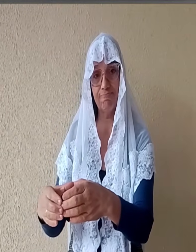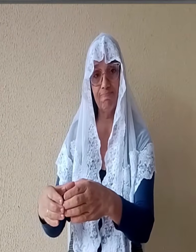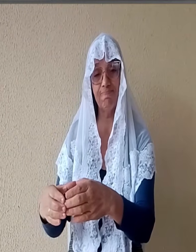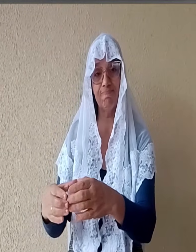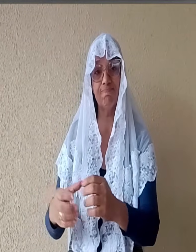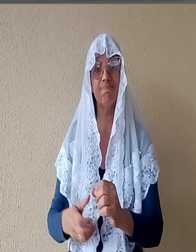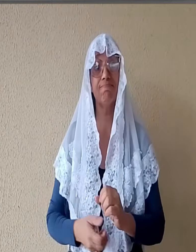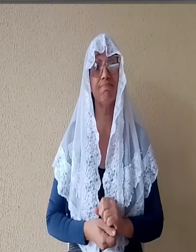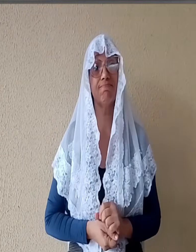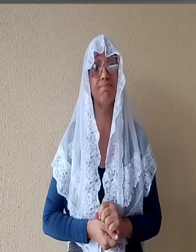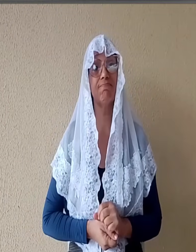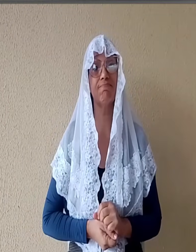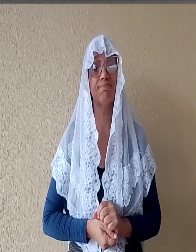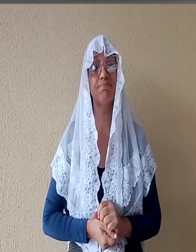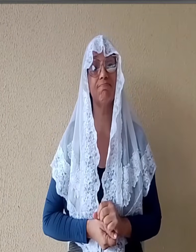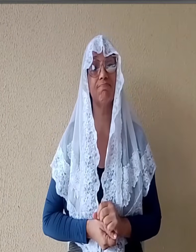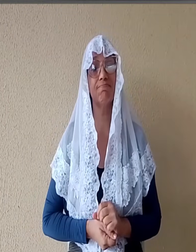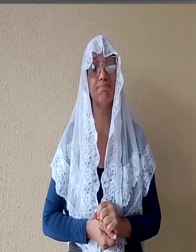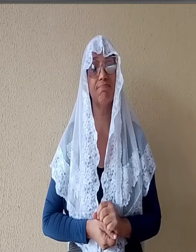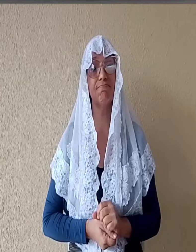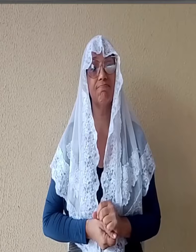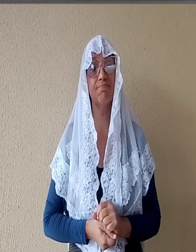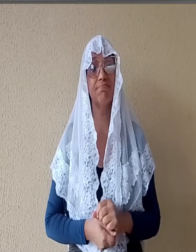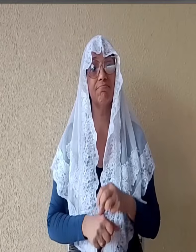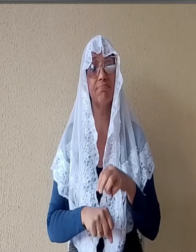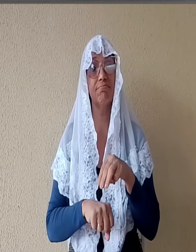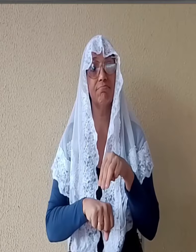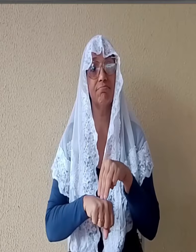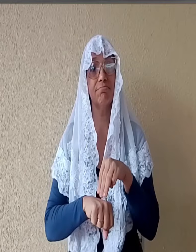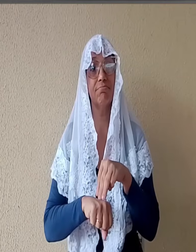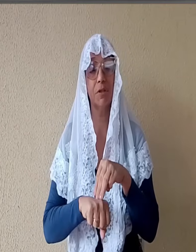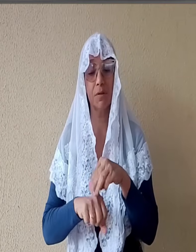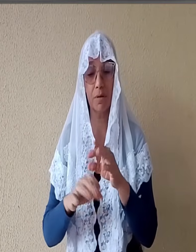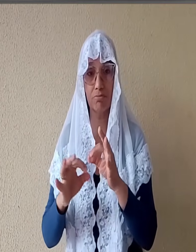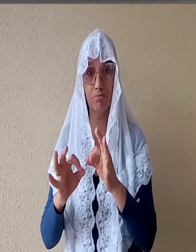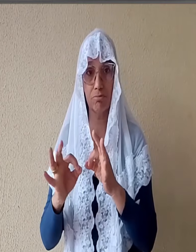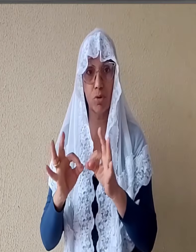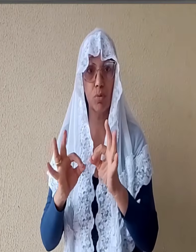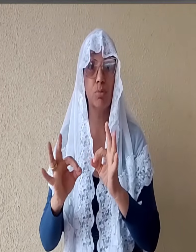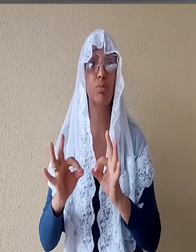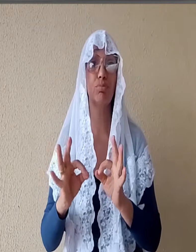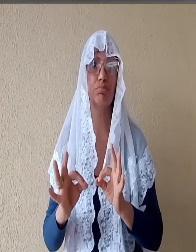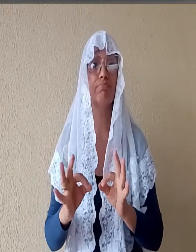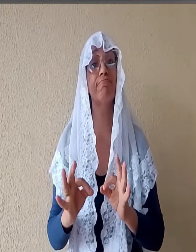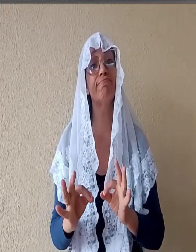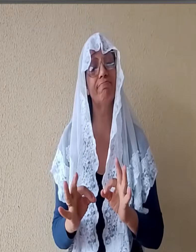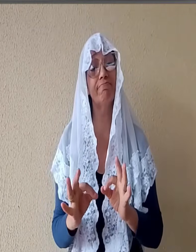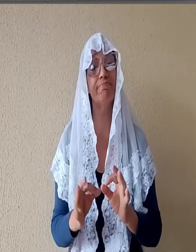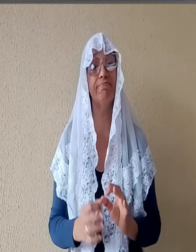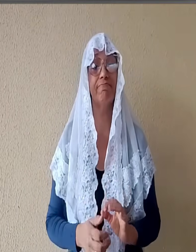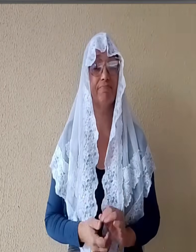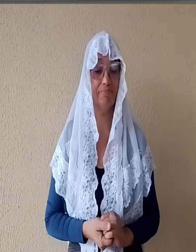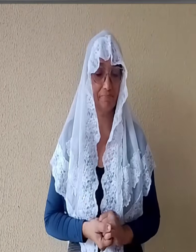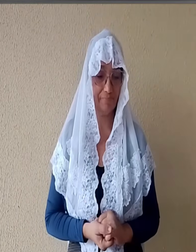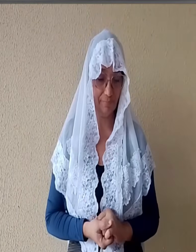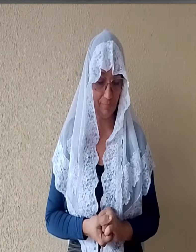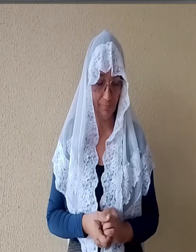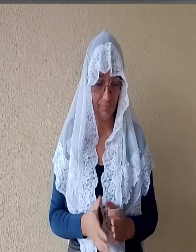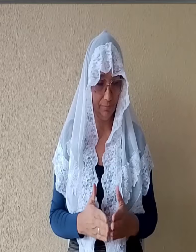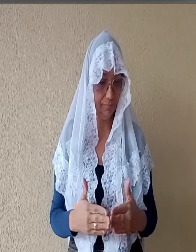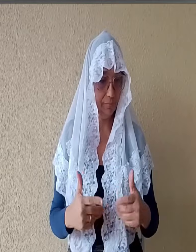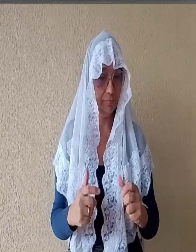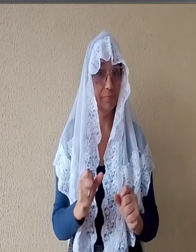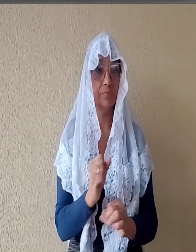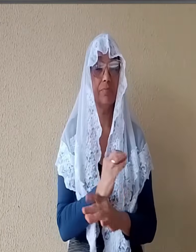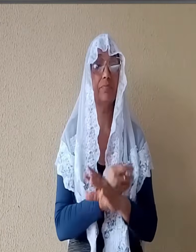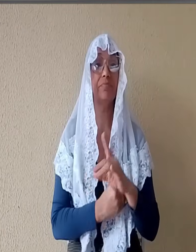lá. Vai ser ele memorando a Deus, o Senhor confirmando. Ele vai fazer aquele batismo. E para a obra ser